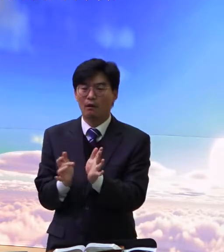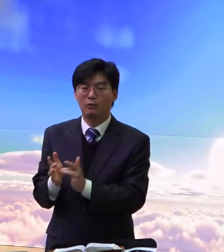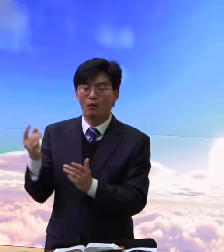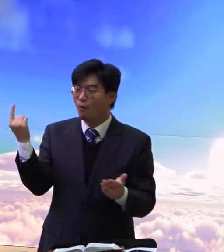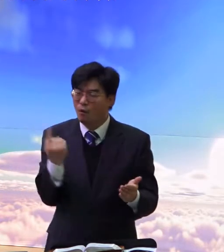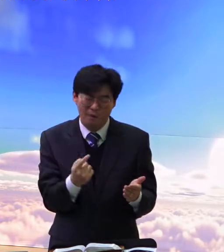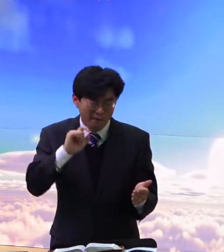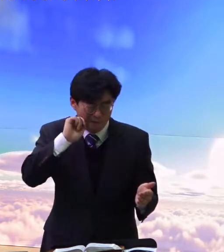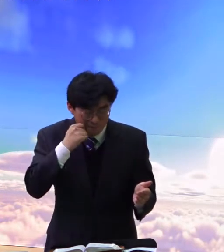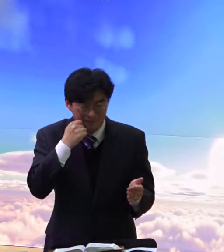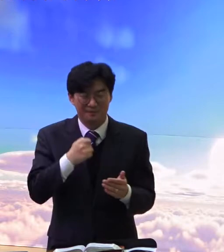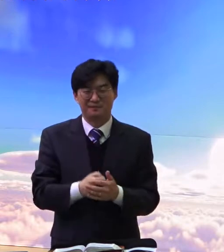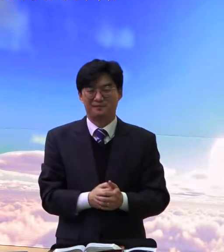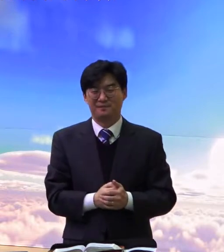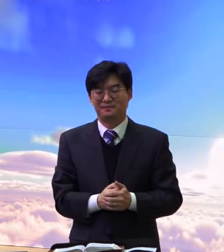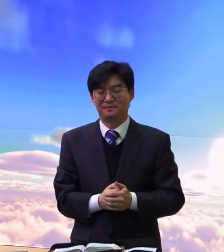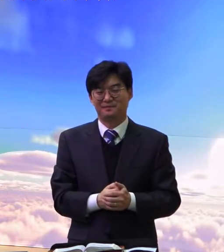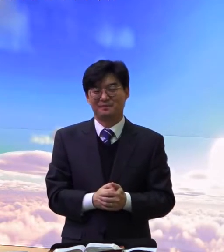자기중심적인 욕심으로 가득하고